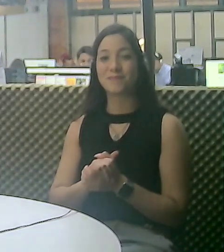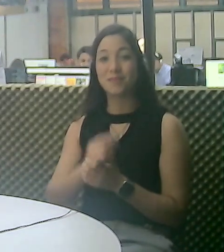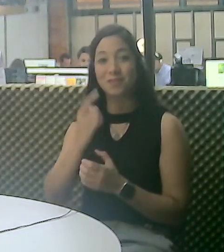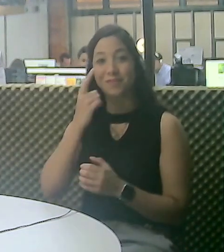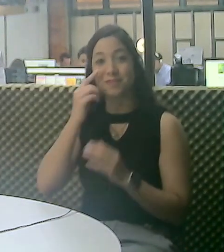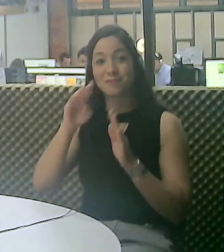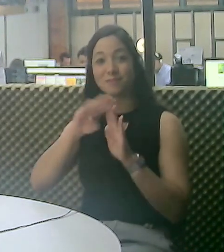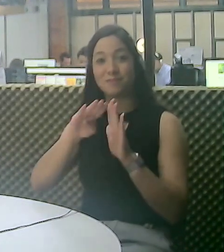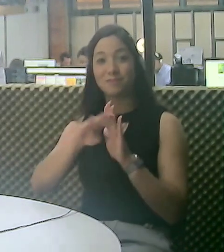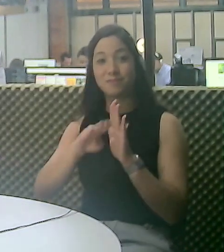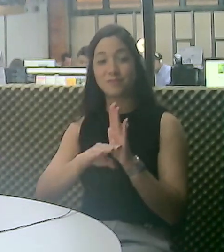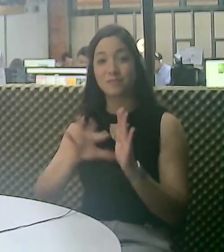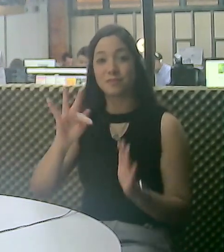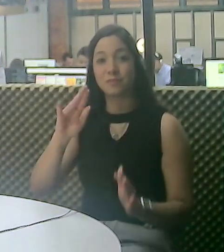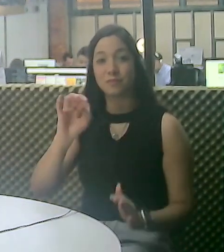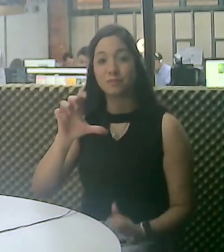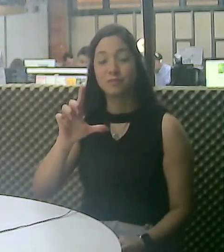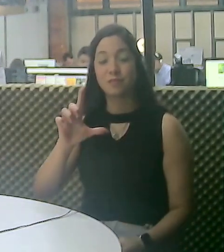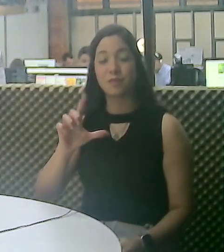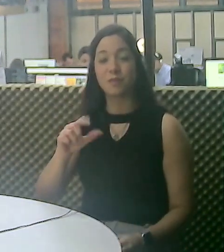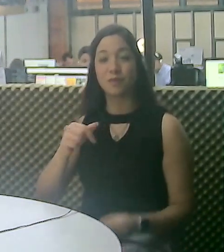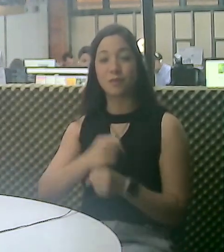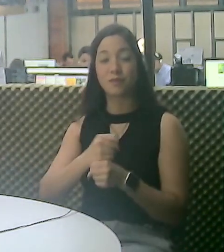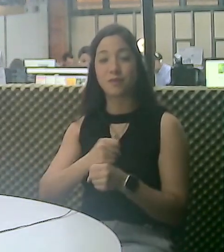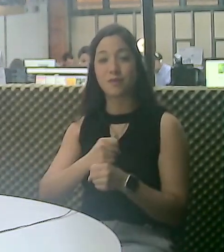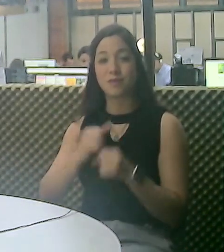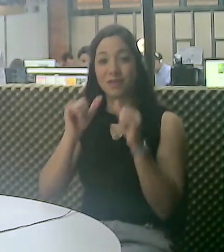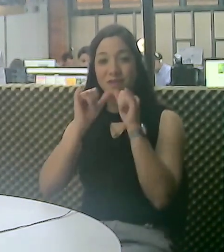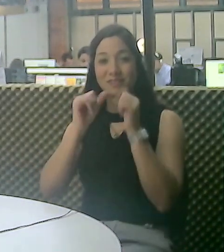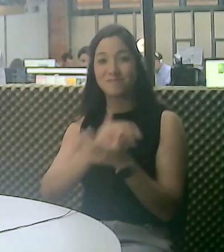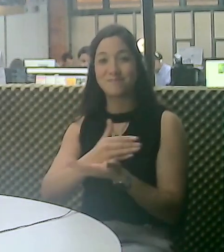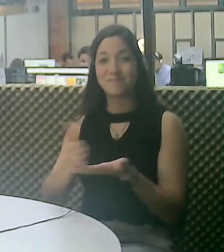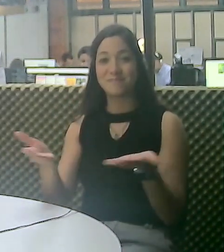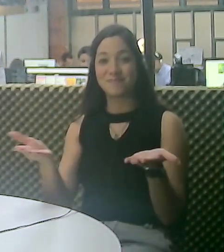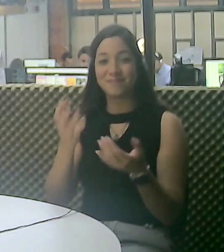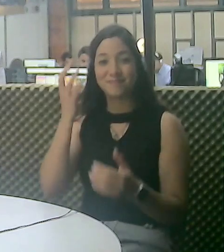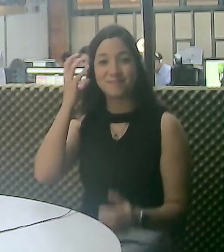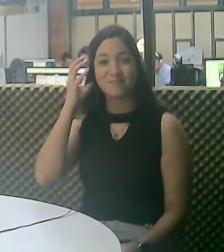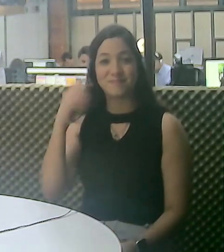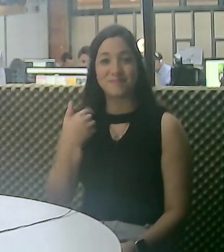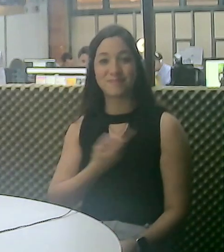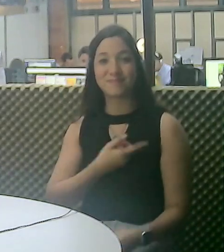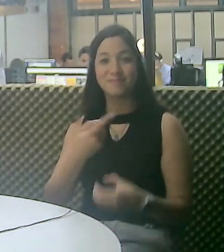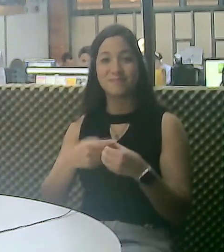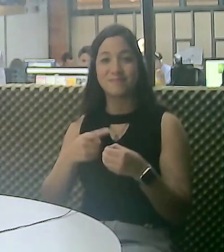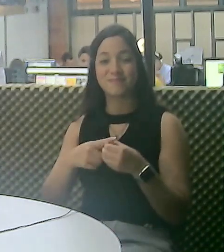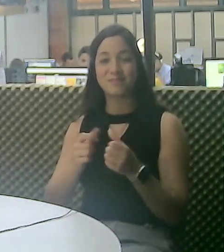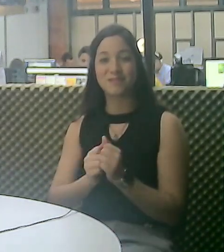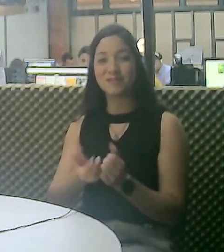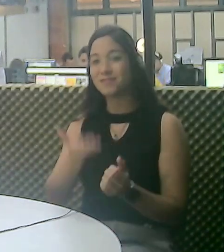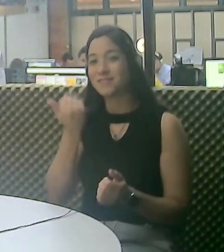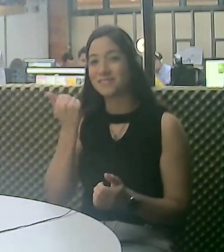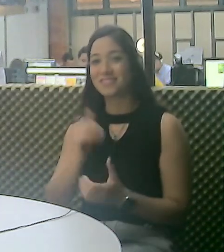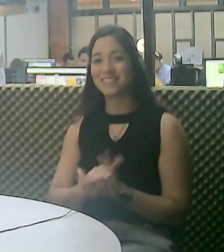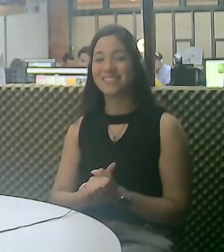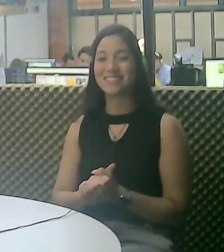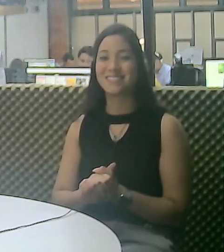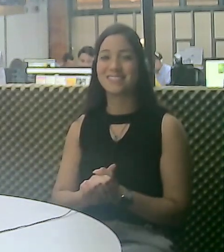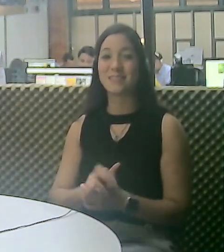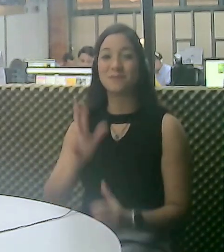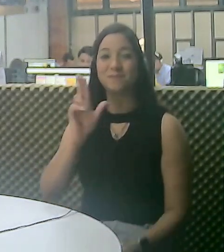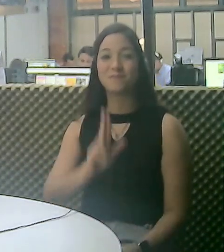os destaques da Futel durante o ano. Essas e outras notícias a partir de agora na Rádio Nossa Cidade. Vamos juntos!